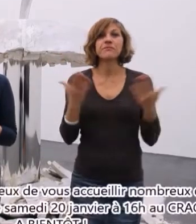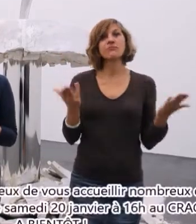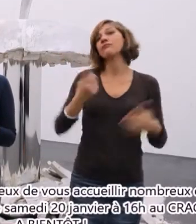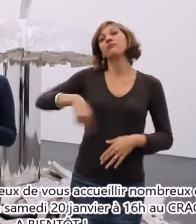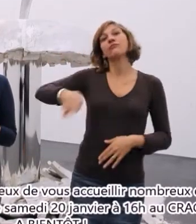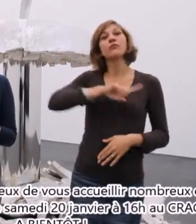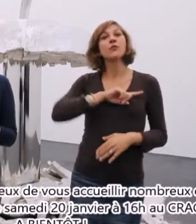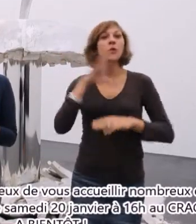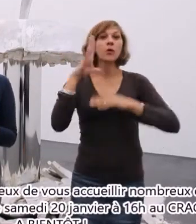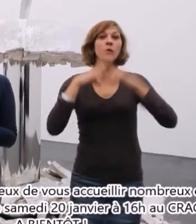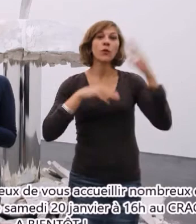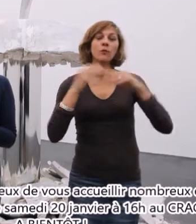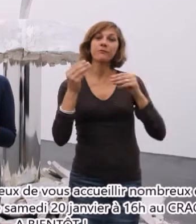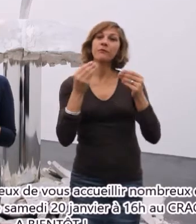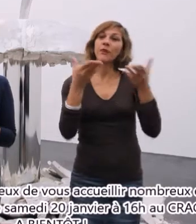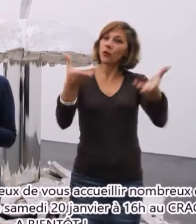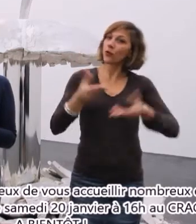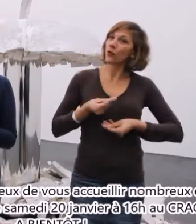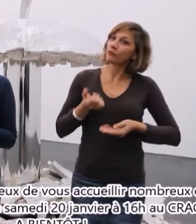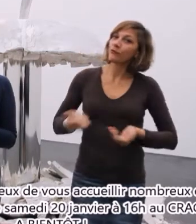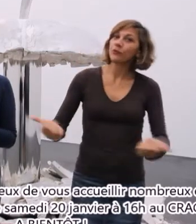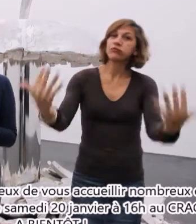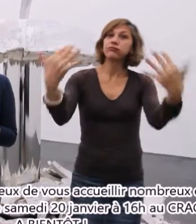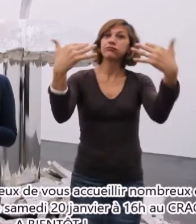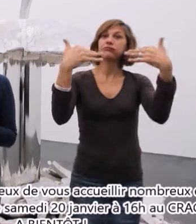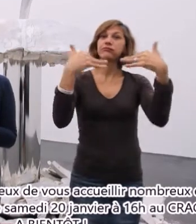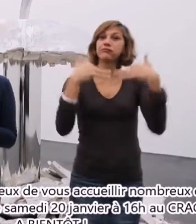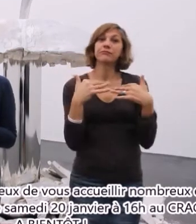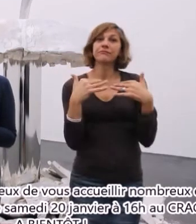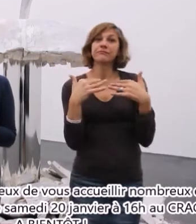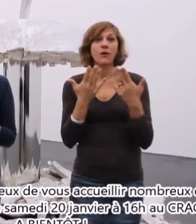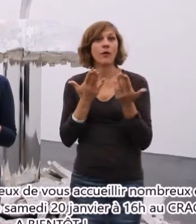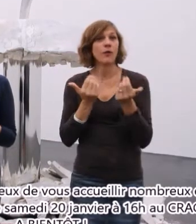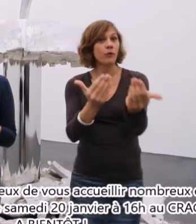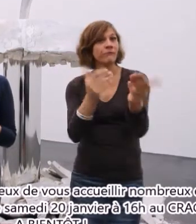Nous serons heureux de vous accueillir nombreux et vous